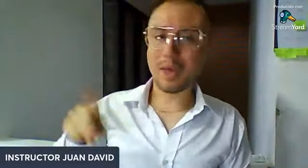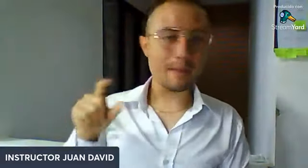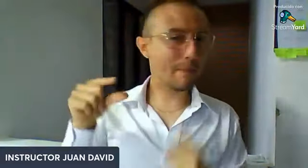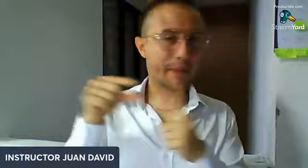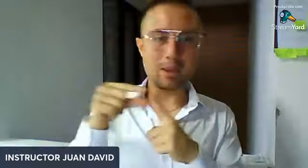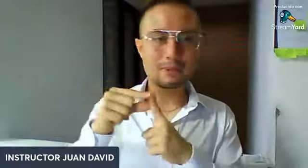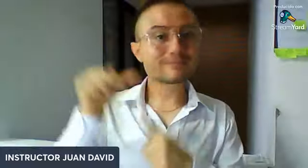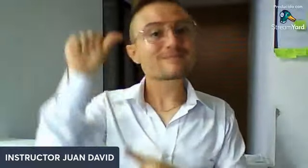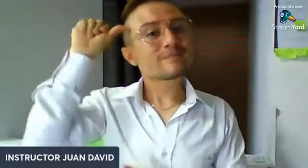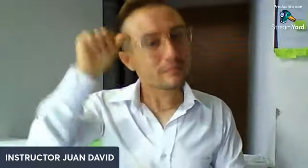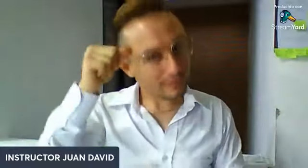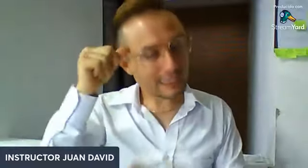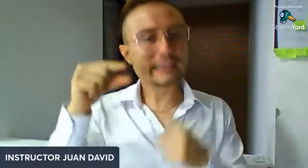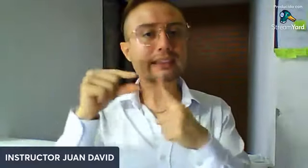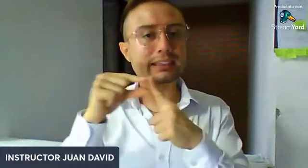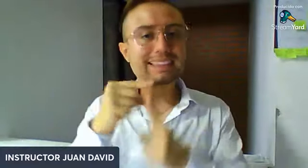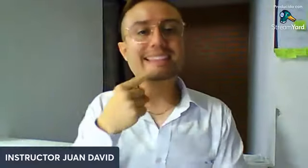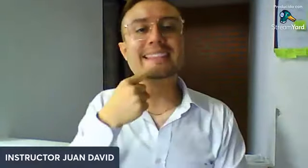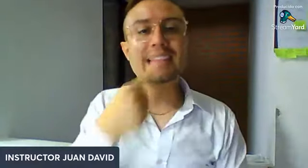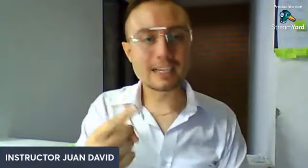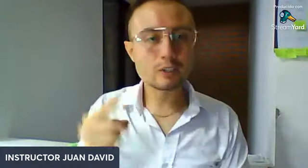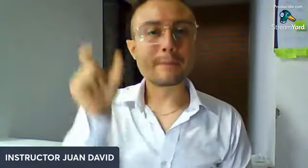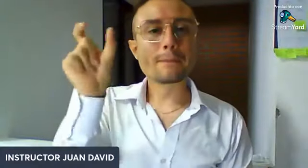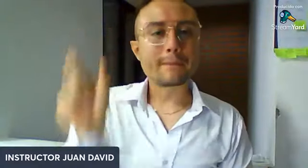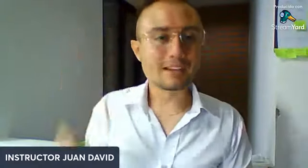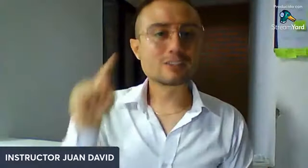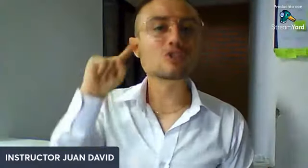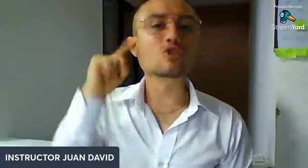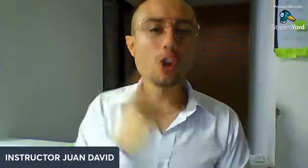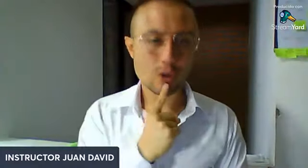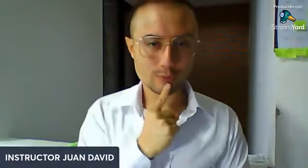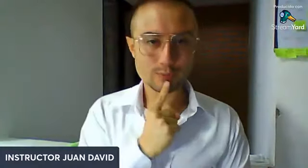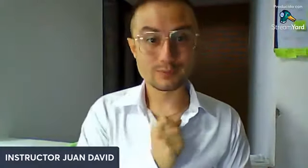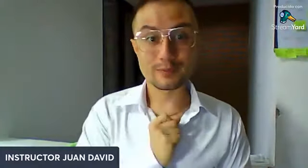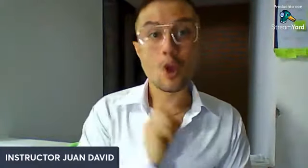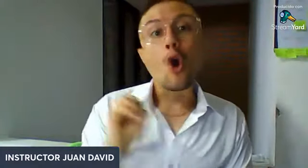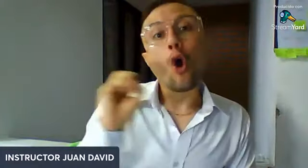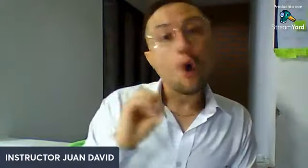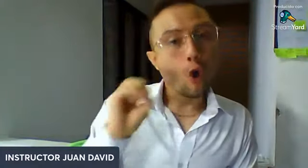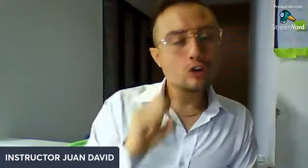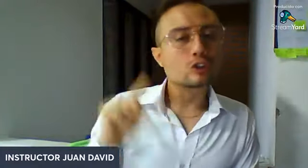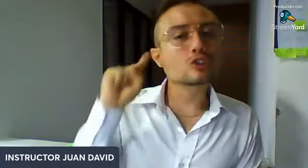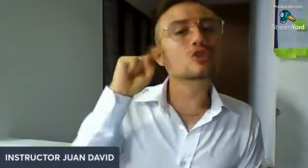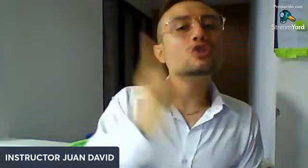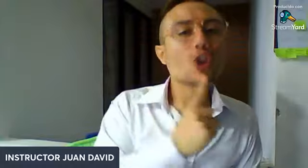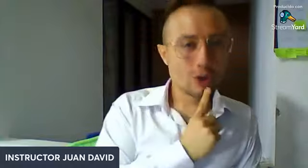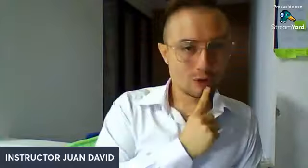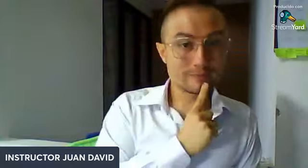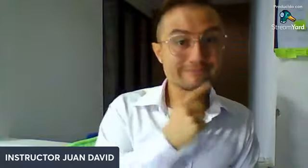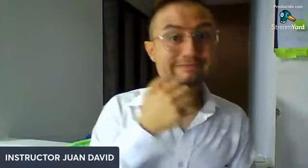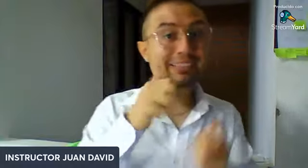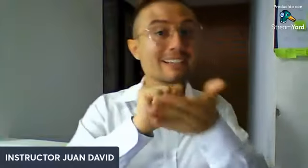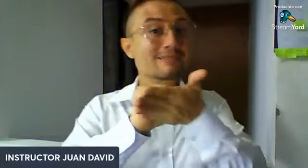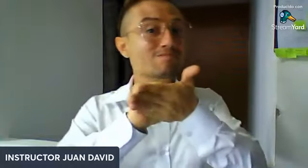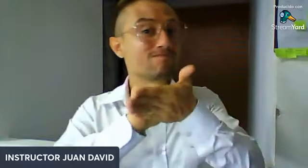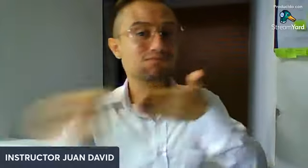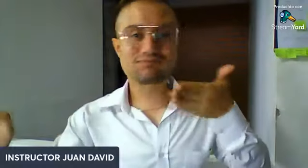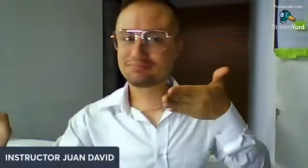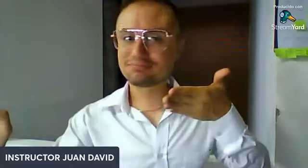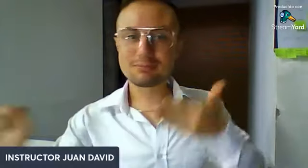persona sorda. ¿Sí? Recuerda que anteriormente yo ya lo había explicado, como tal se dice persona sorda o